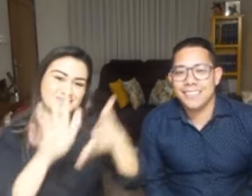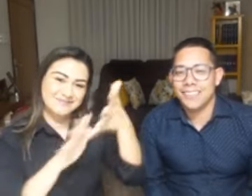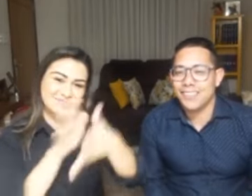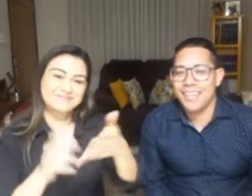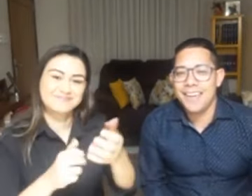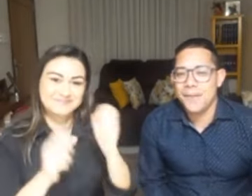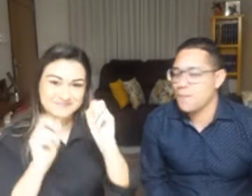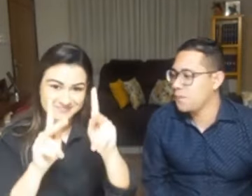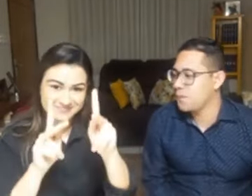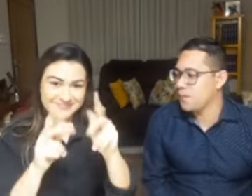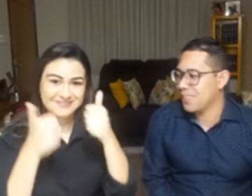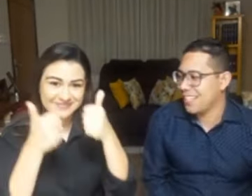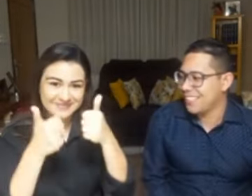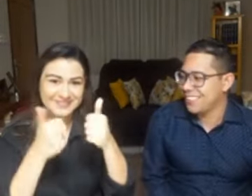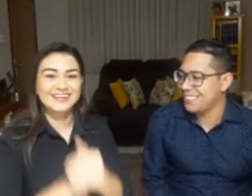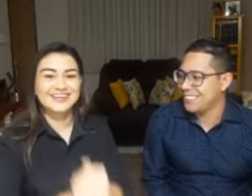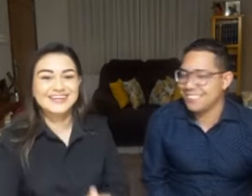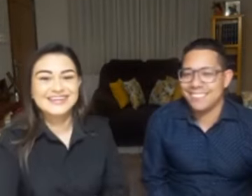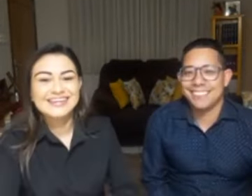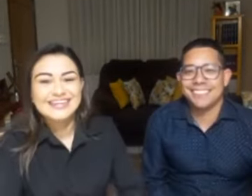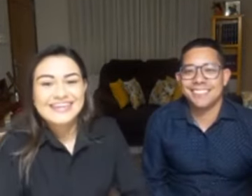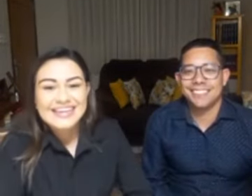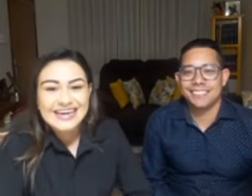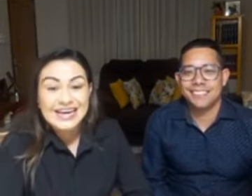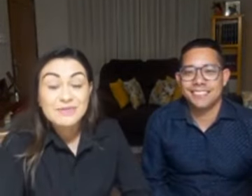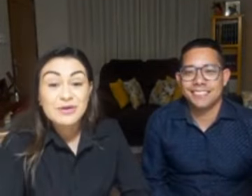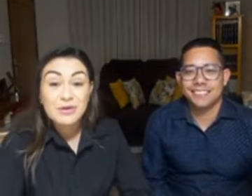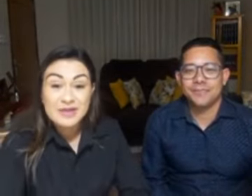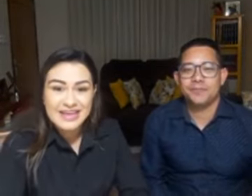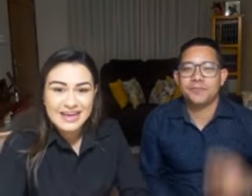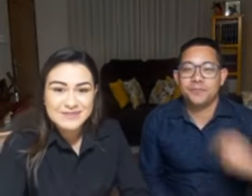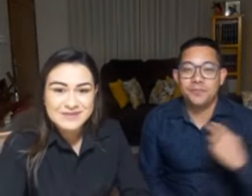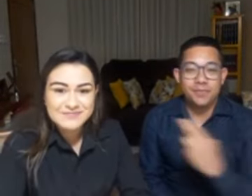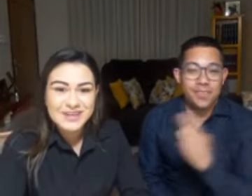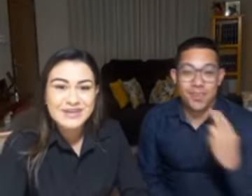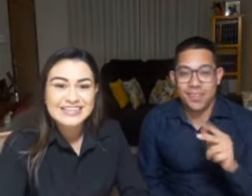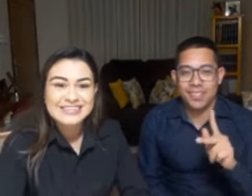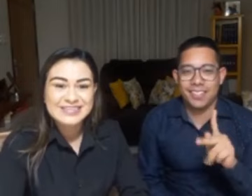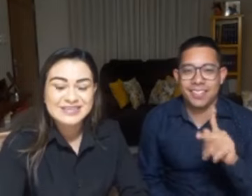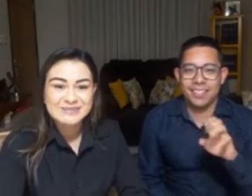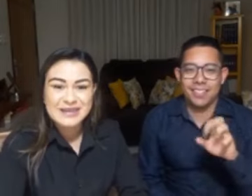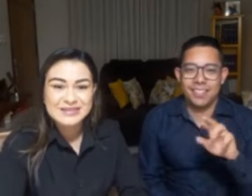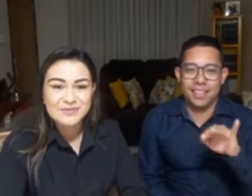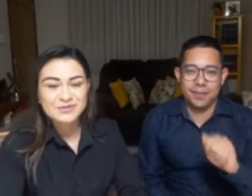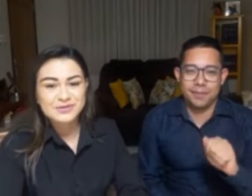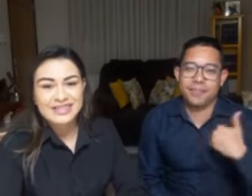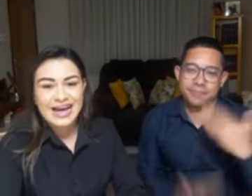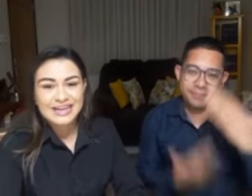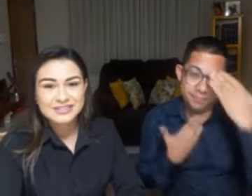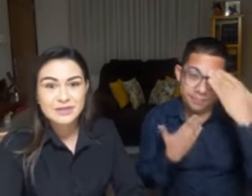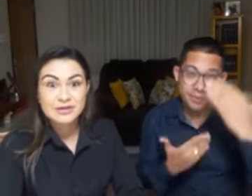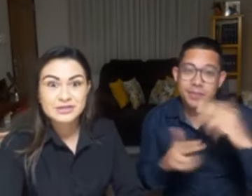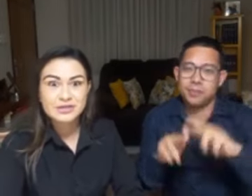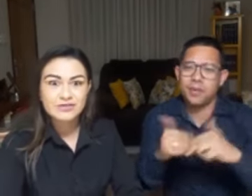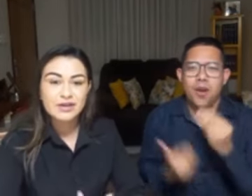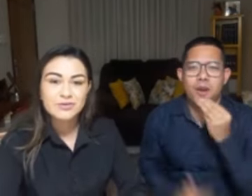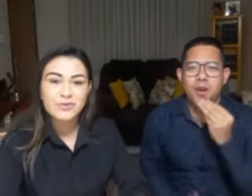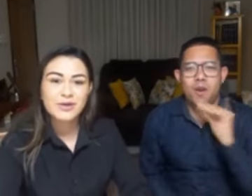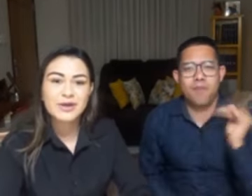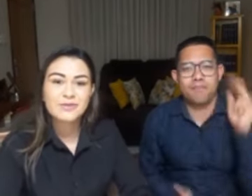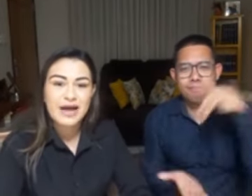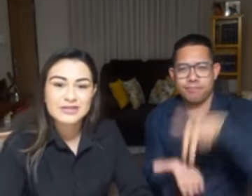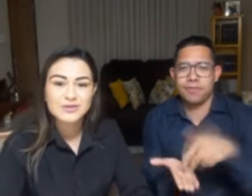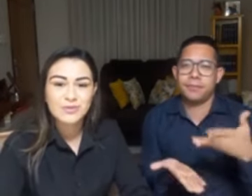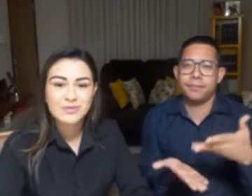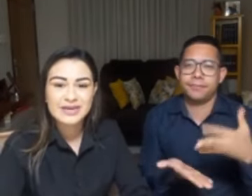sinais, ok? Perfeito. Meu nome é Kerma, quero agradecer também essa oportunidade, né, para a gente estar falando um